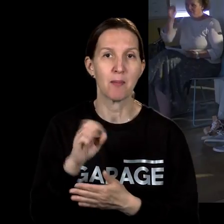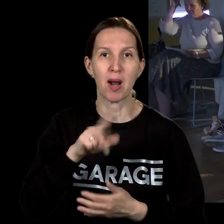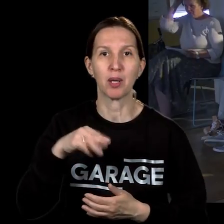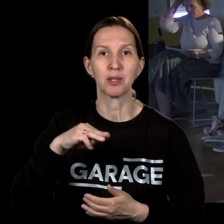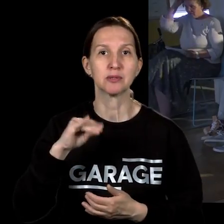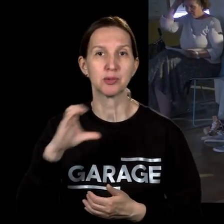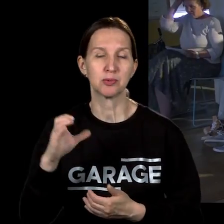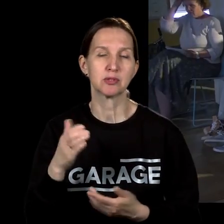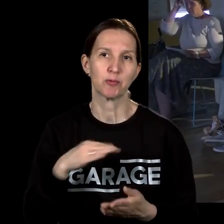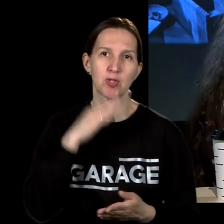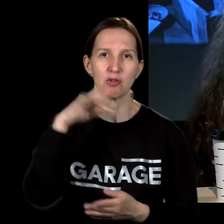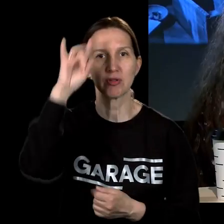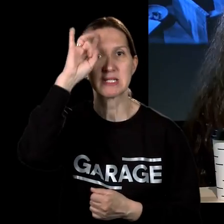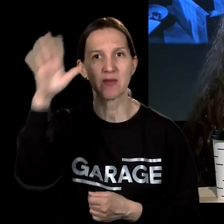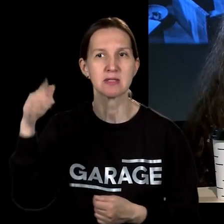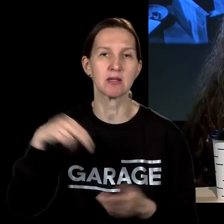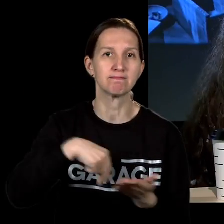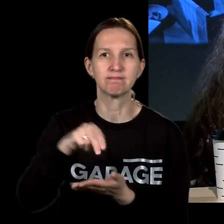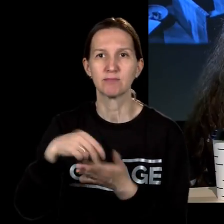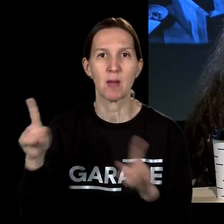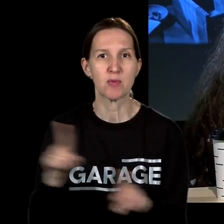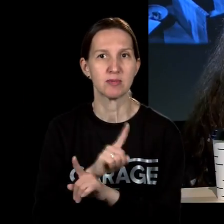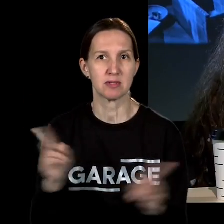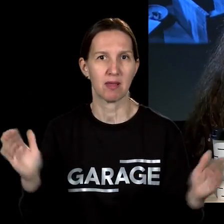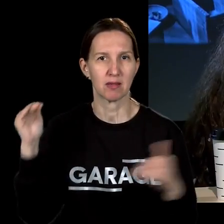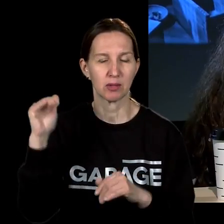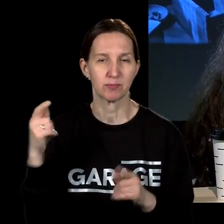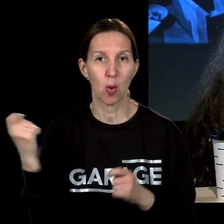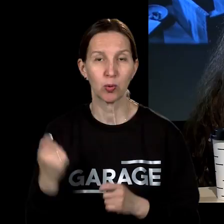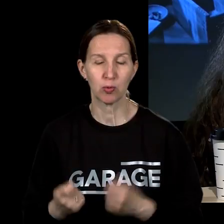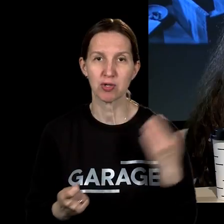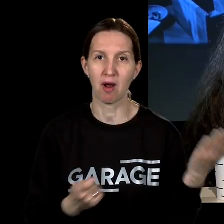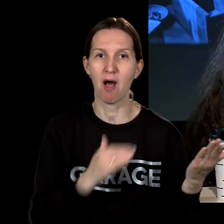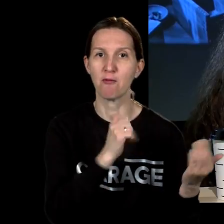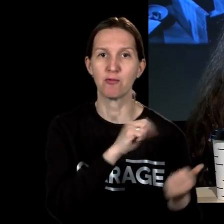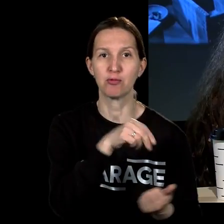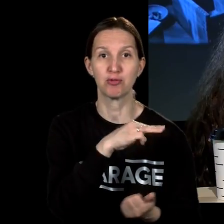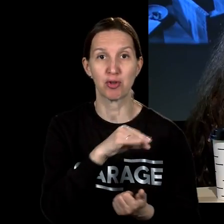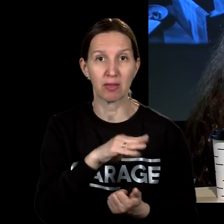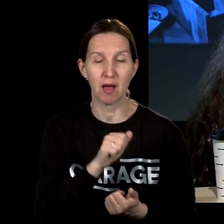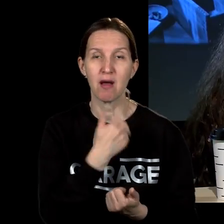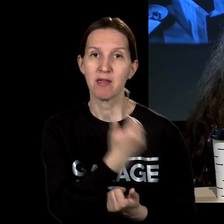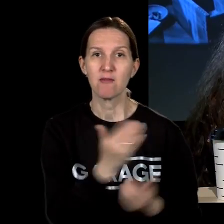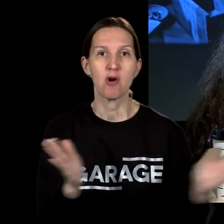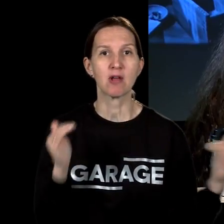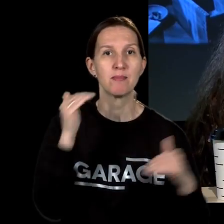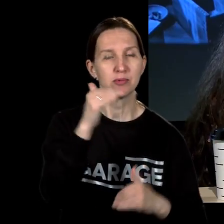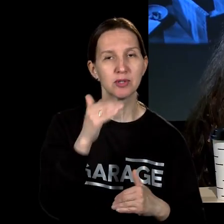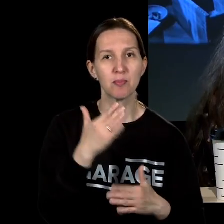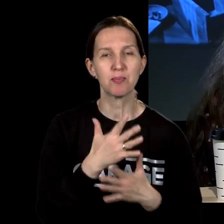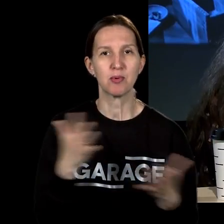известный музейный художник. Что касается Фуджита, это художник, чьи работы пользуются скорее